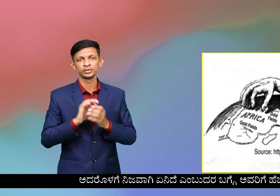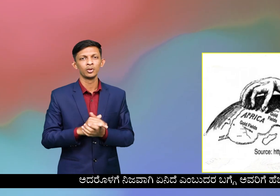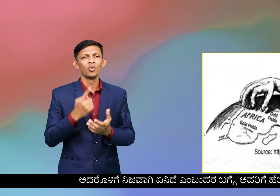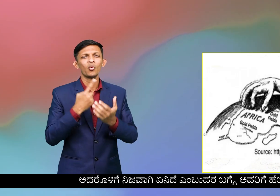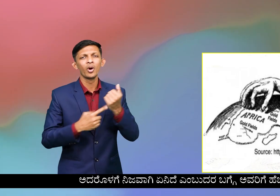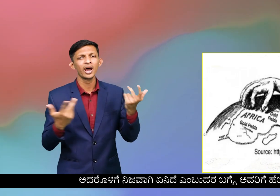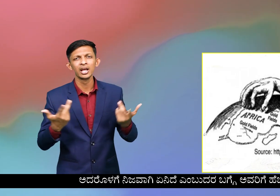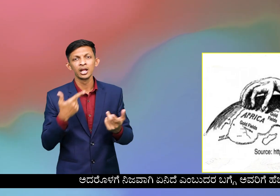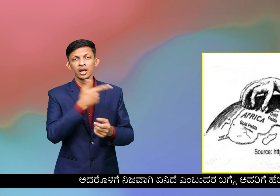ತಿಳಿದಿಲ್ಲ.